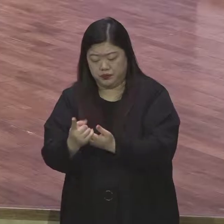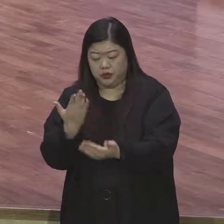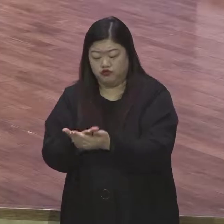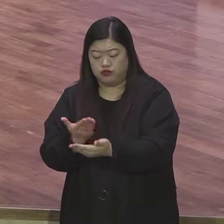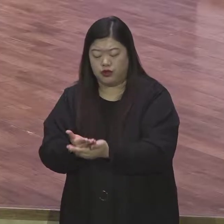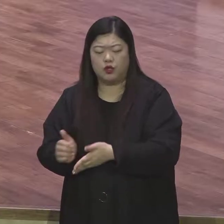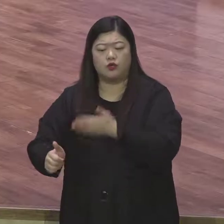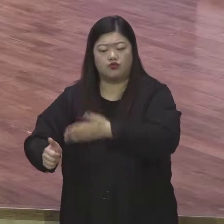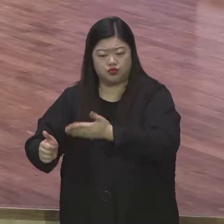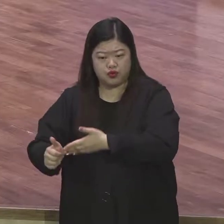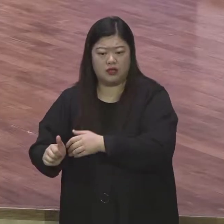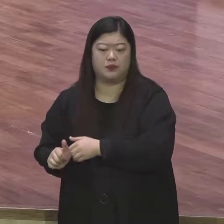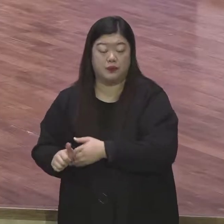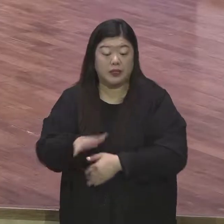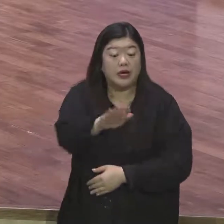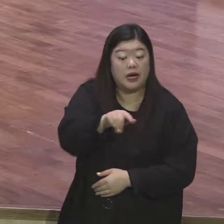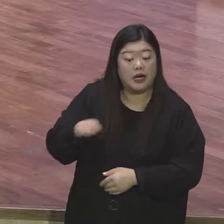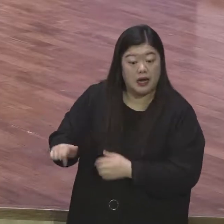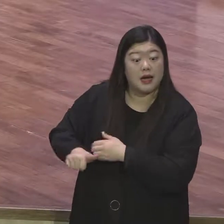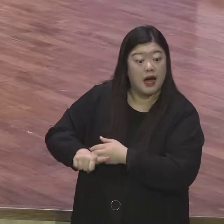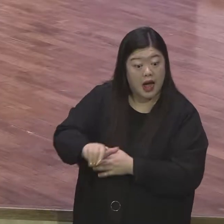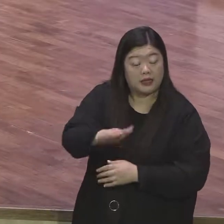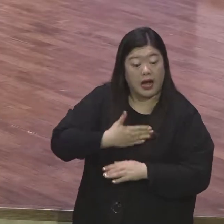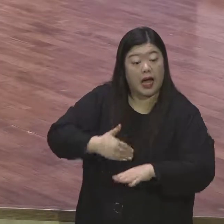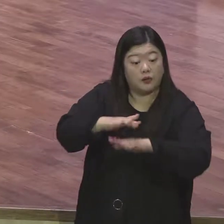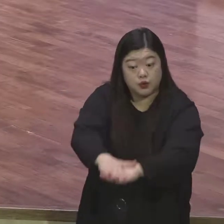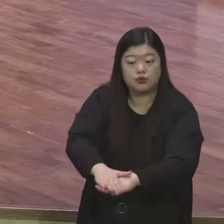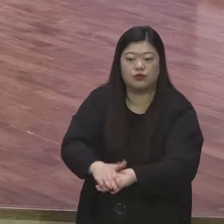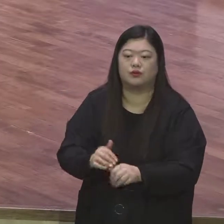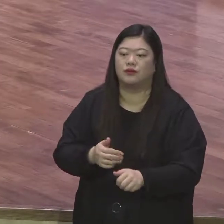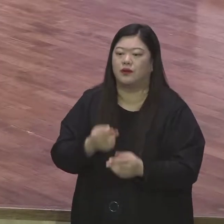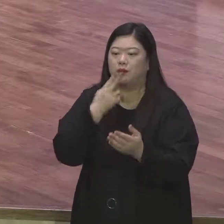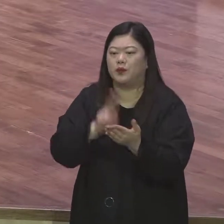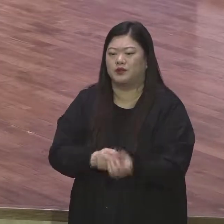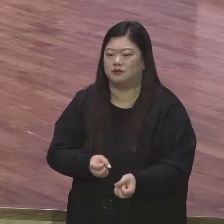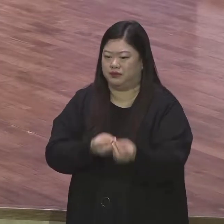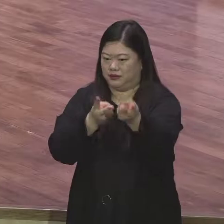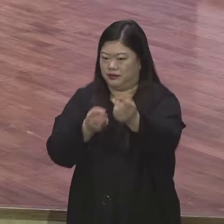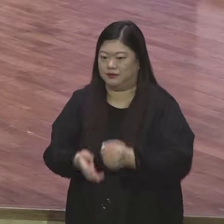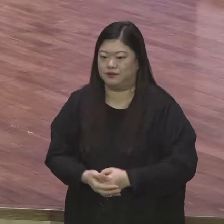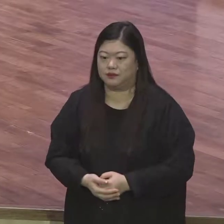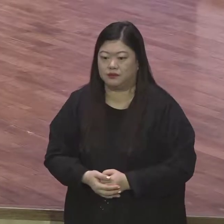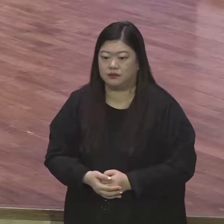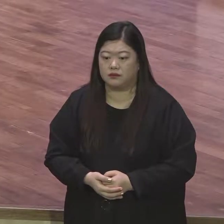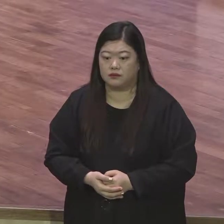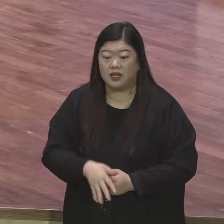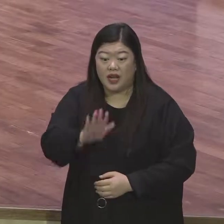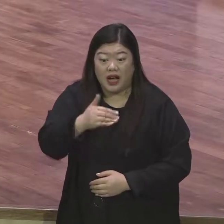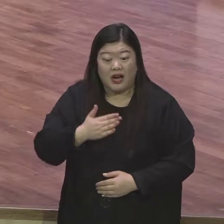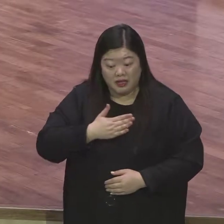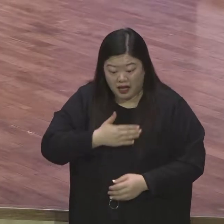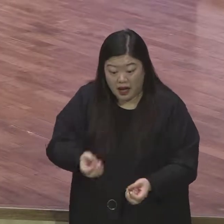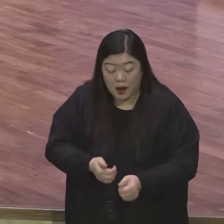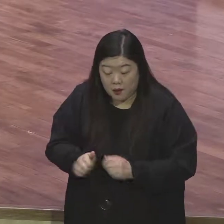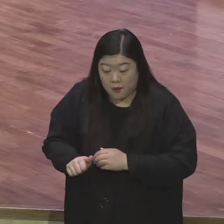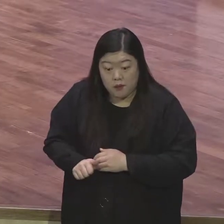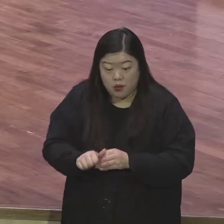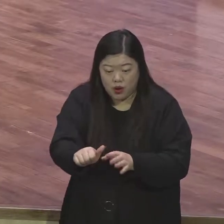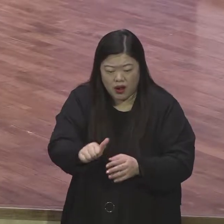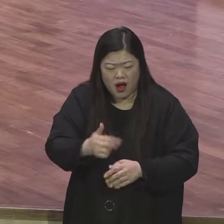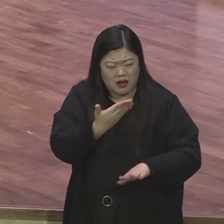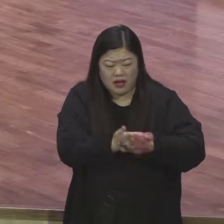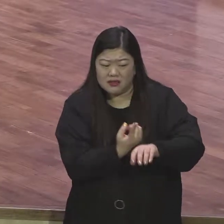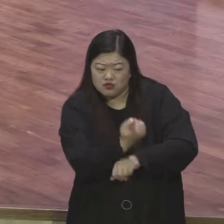내가 디모데를 보내겠다. 그러면서 바울이 디모데를 왜 내가 선택했는지에 대해서 밝히고